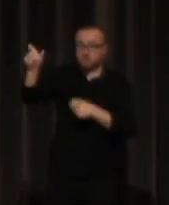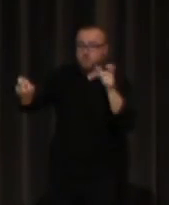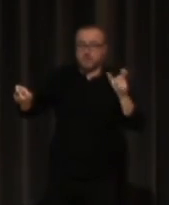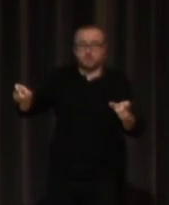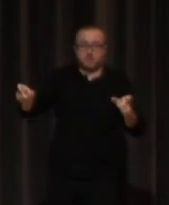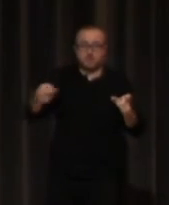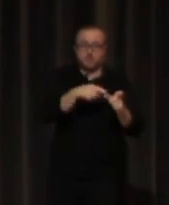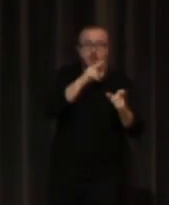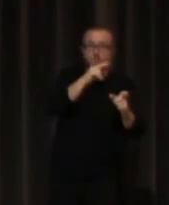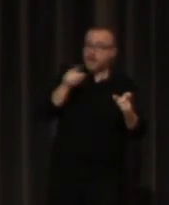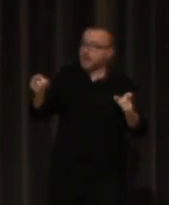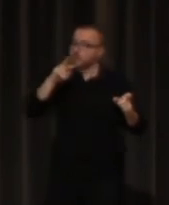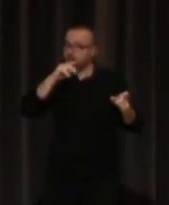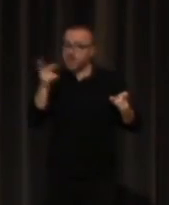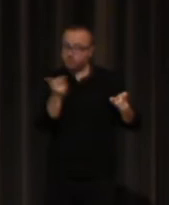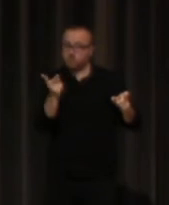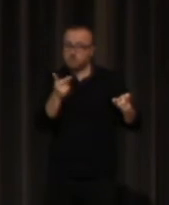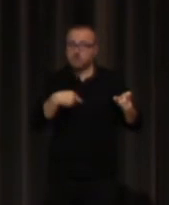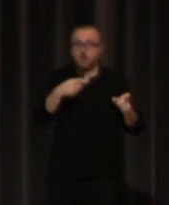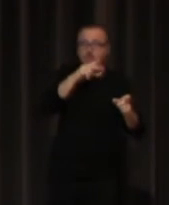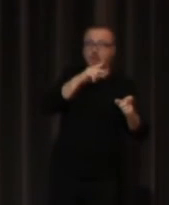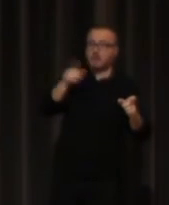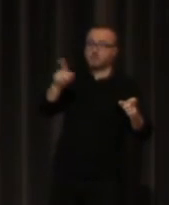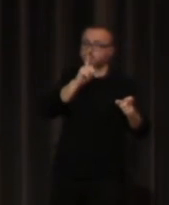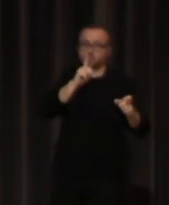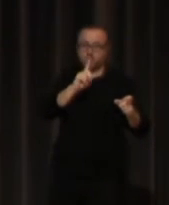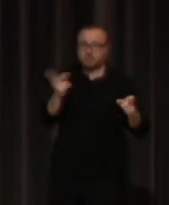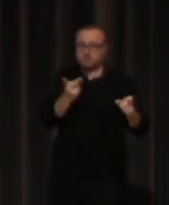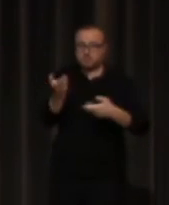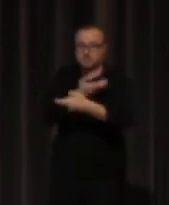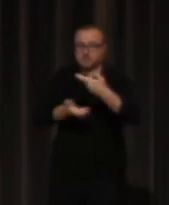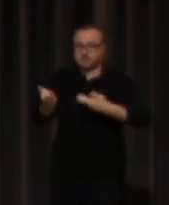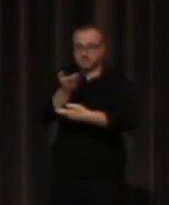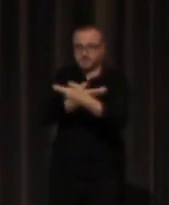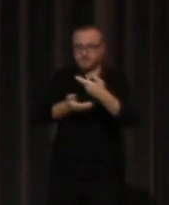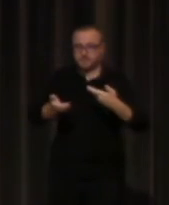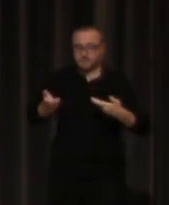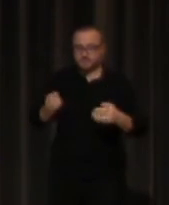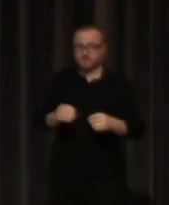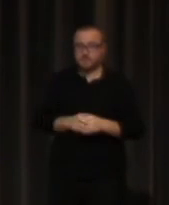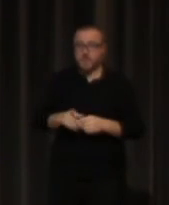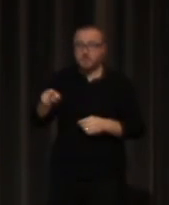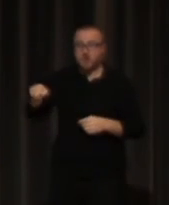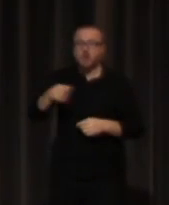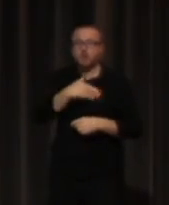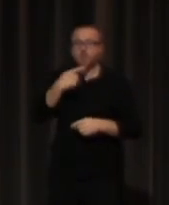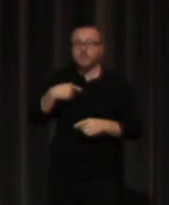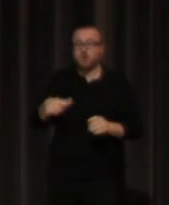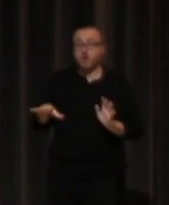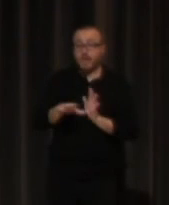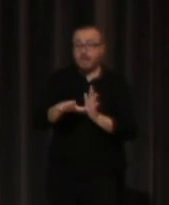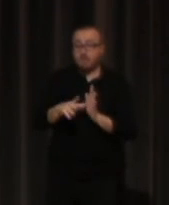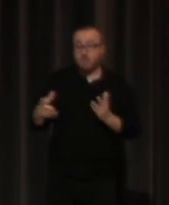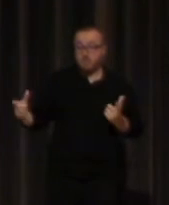i no només un soliloqui. Però aquesta és una empresa arriscada. Acostar-se a l'altre és arriscar-se, no s'ha